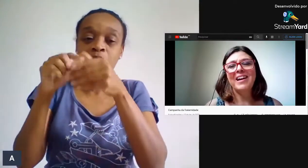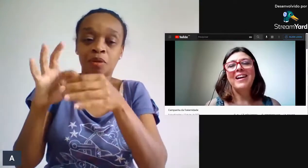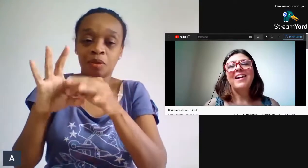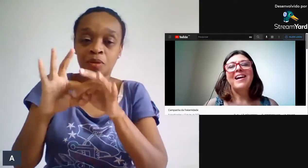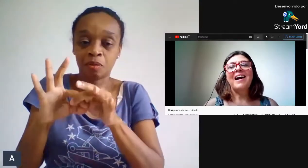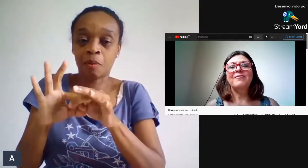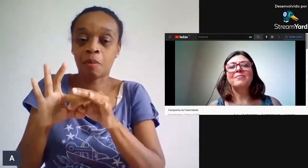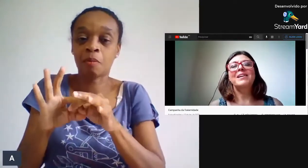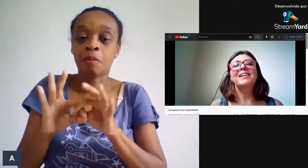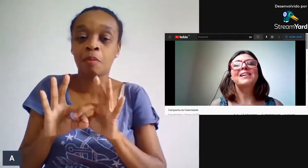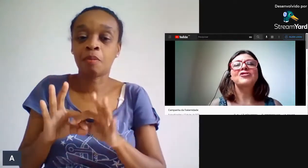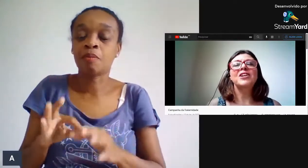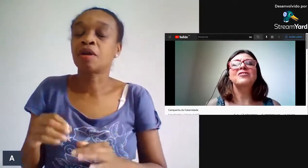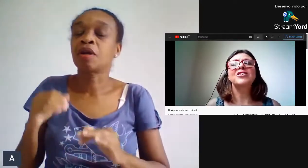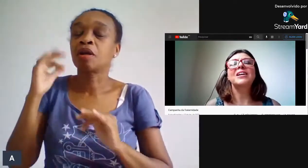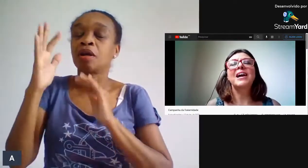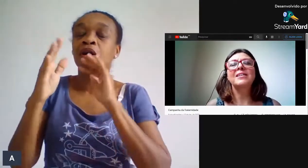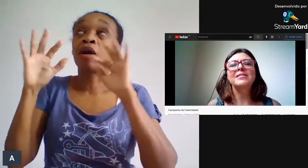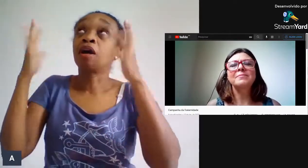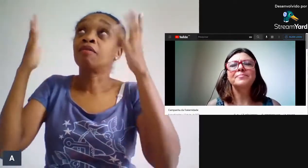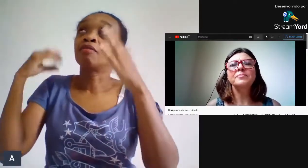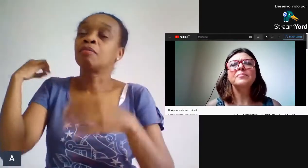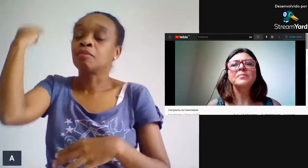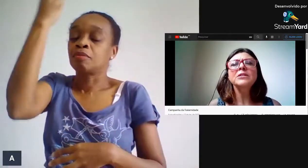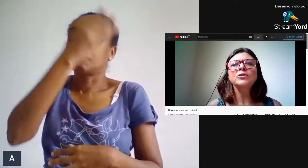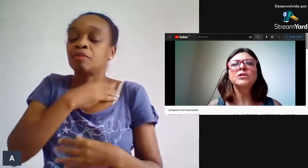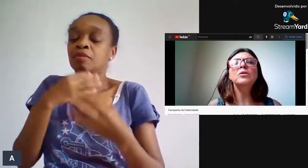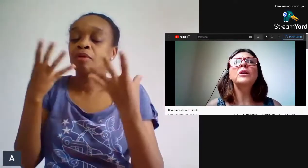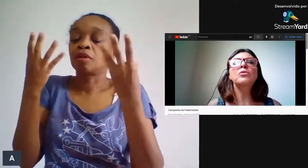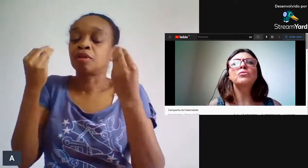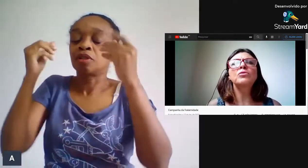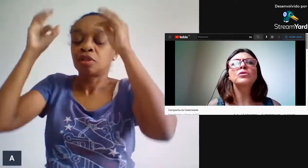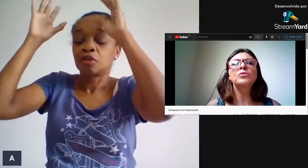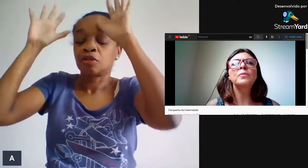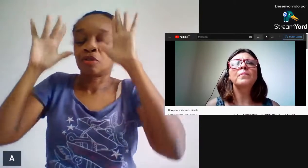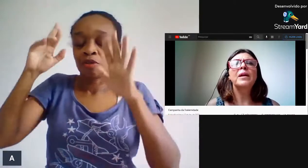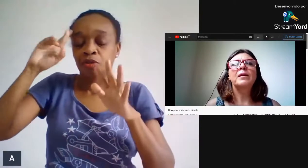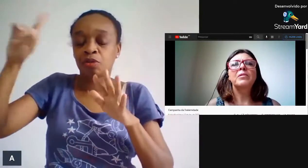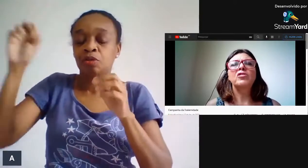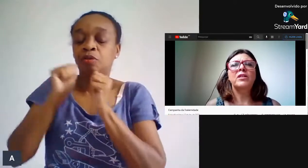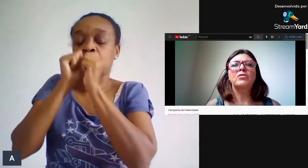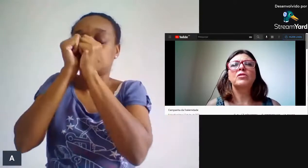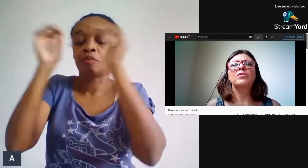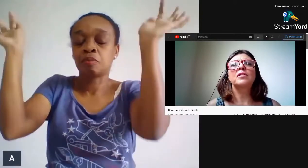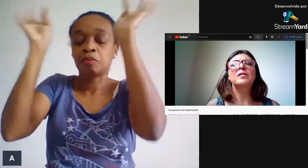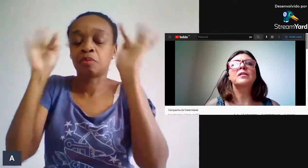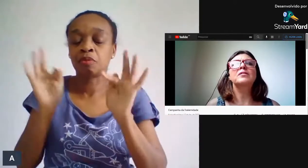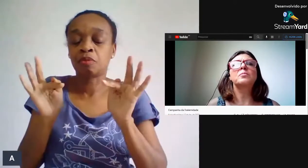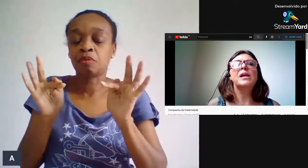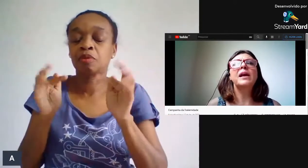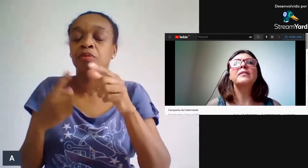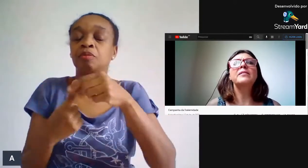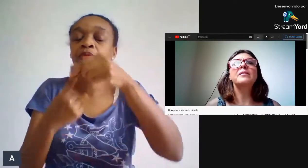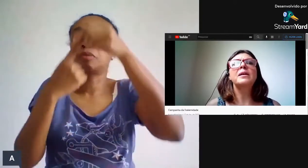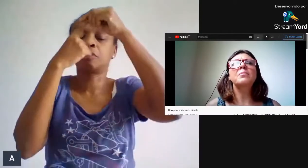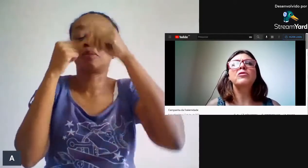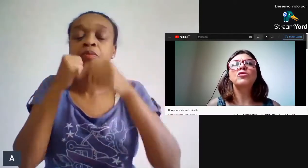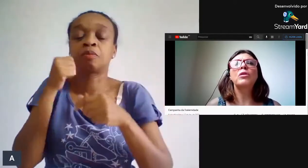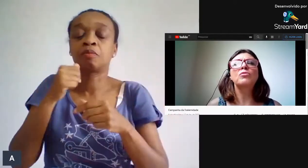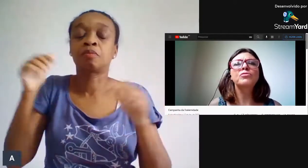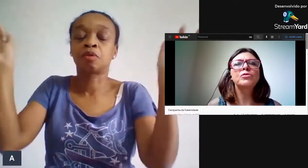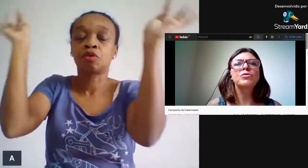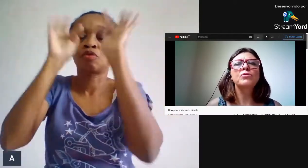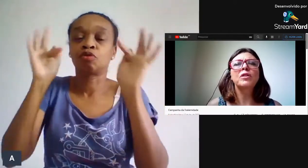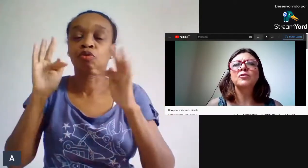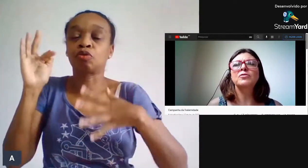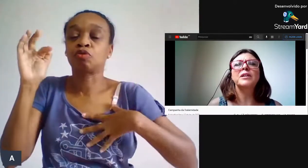fraternidade. Ave Maria, cheia de graça, o Senhor é convosco, bendita sois vós entre as mulheres e